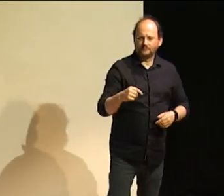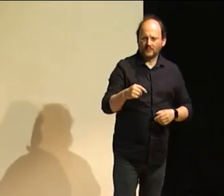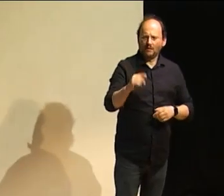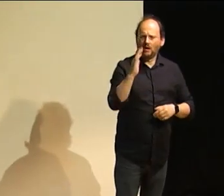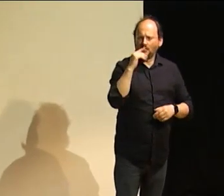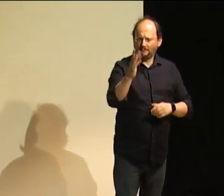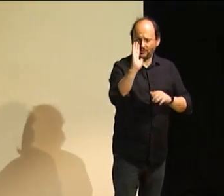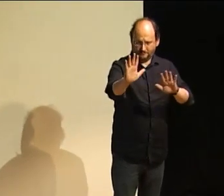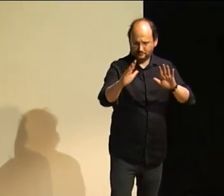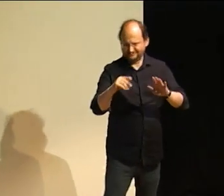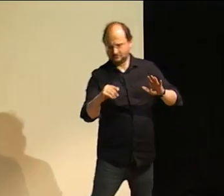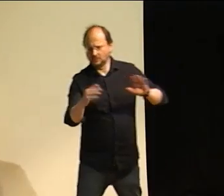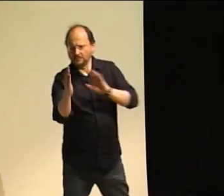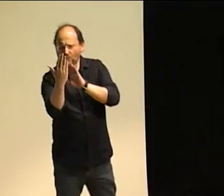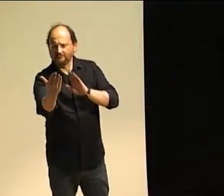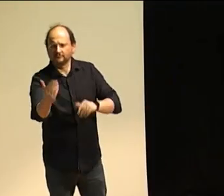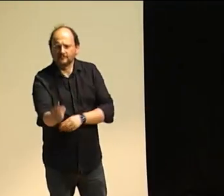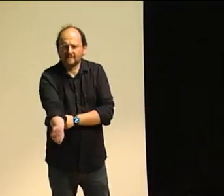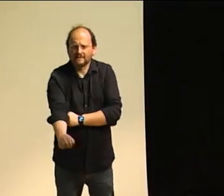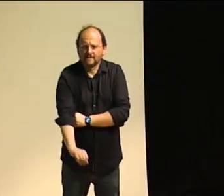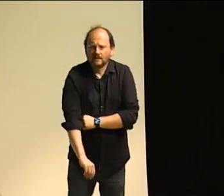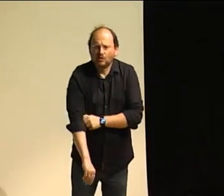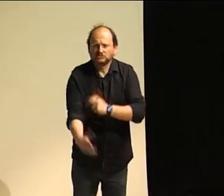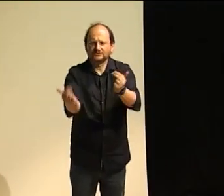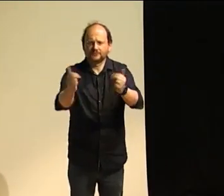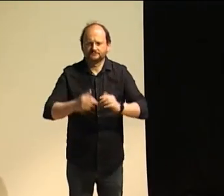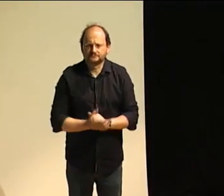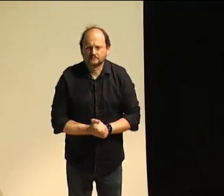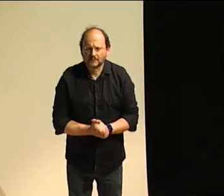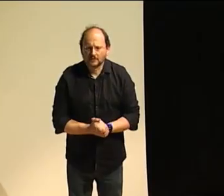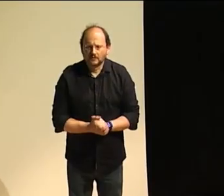Allez. Alors, je fais le miroir encore une fois de la question qui est posée par une personne de la salle.